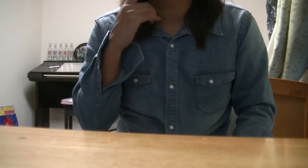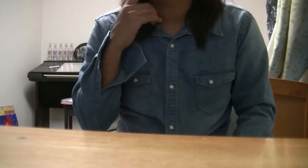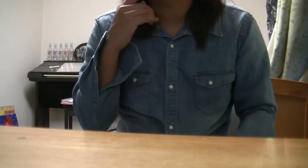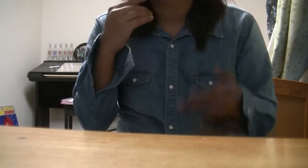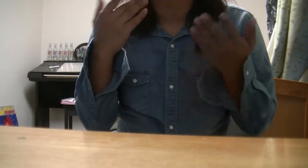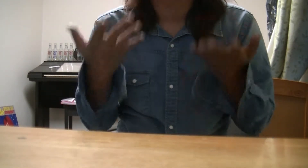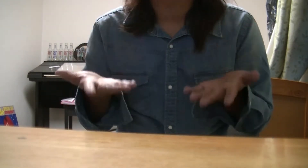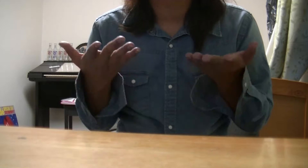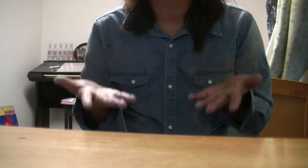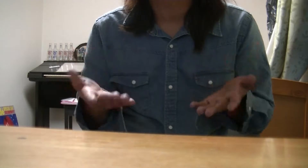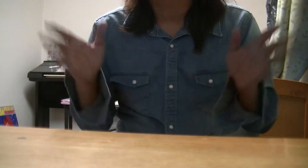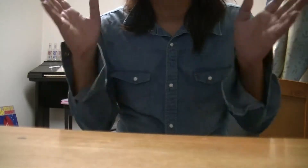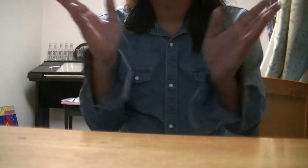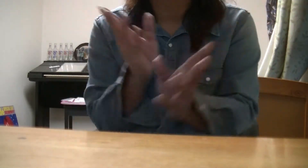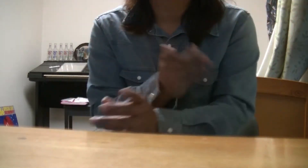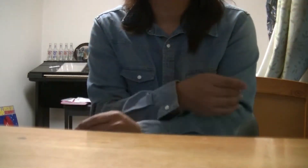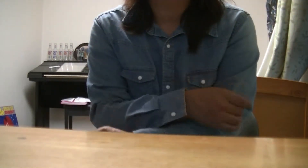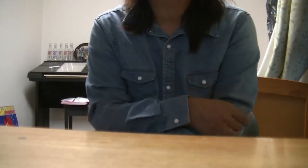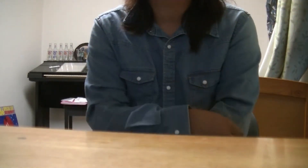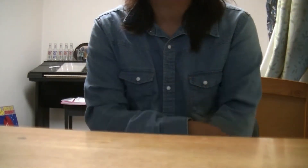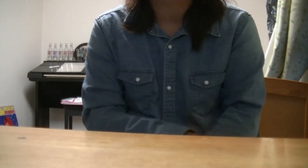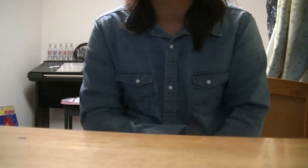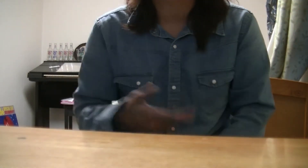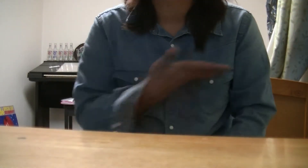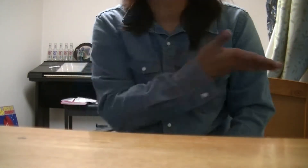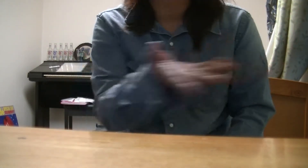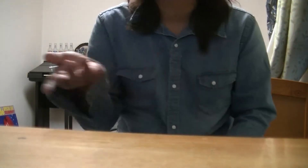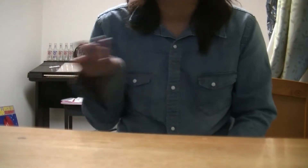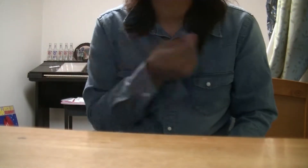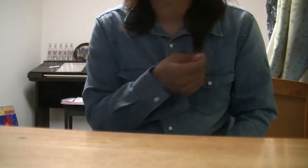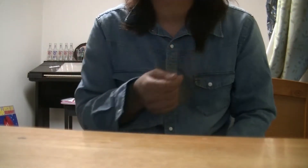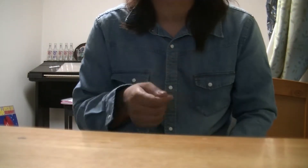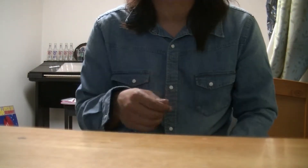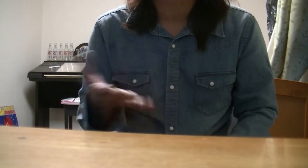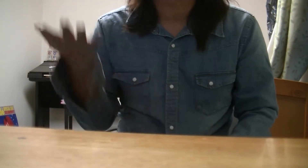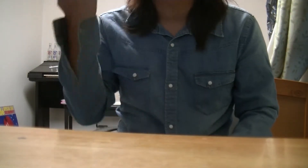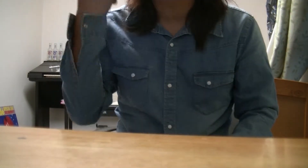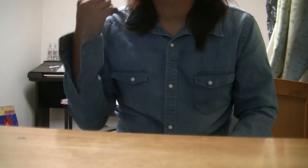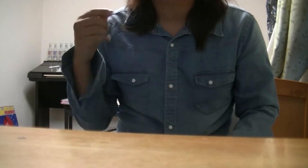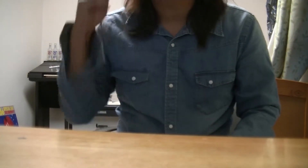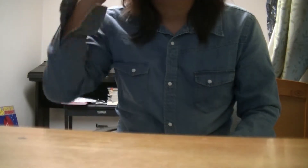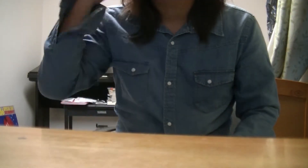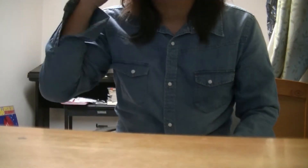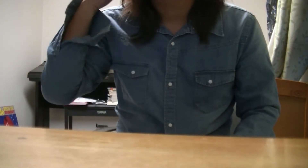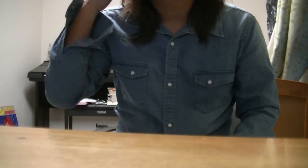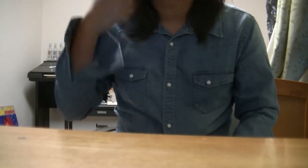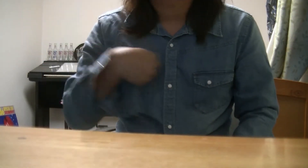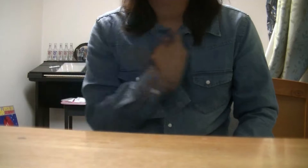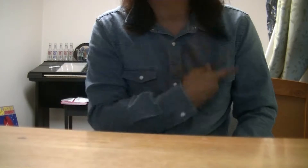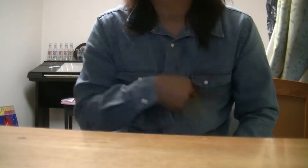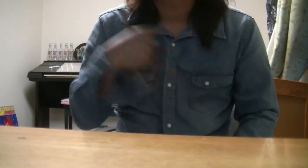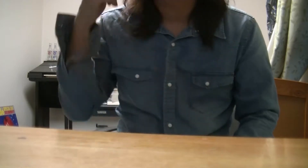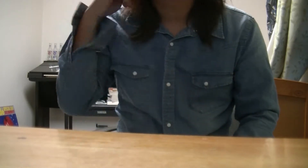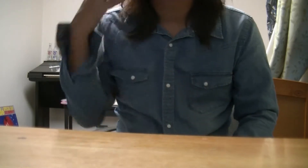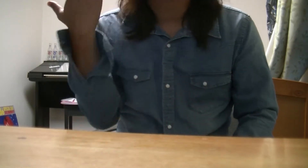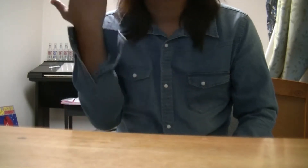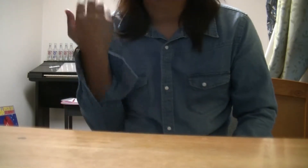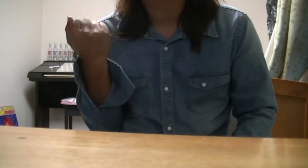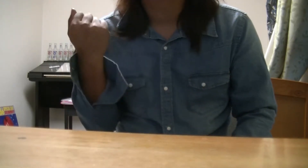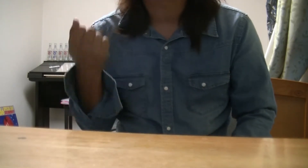来ていなかったら。でも皆さんもねこの後この考え方マインドさえ忘れなければ、一応厳しく言ってき